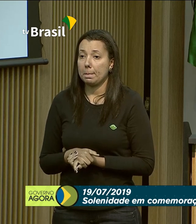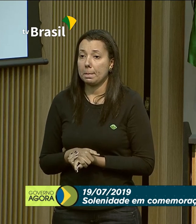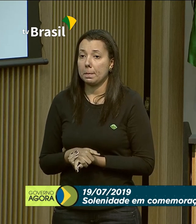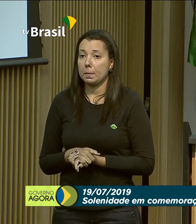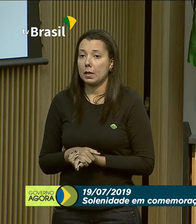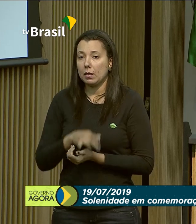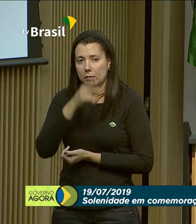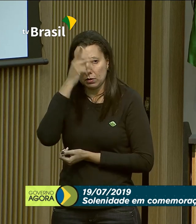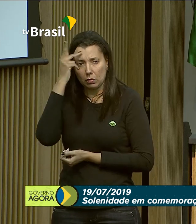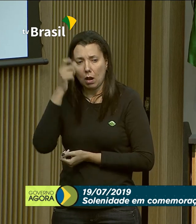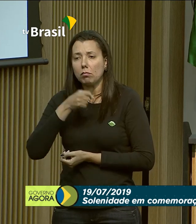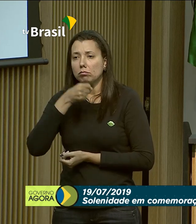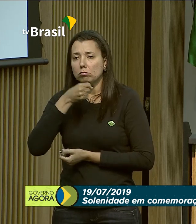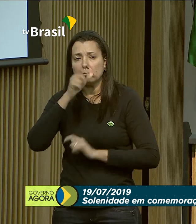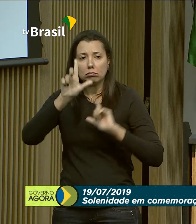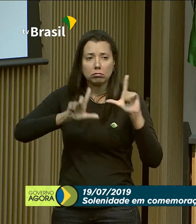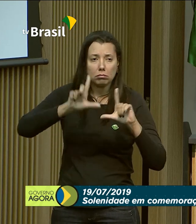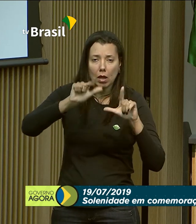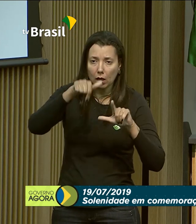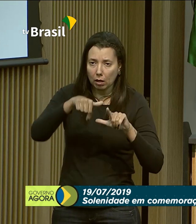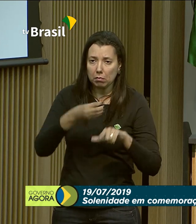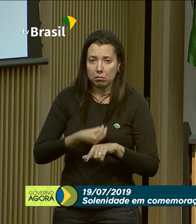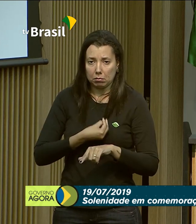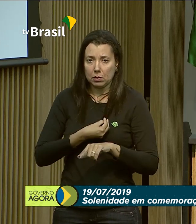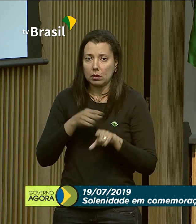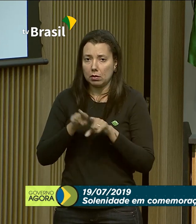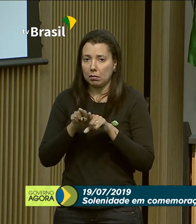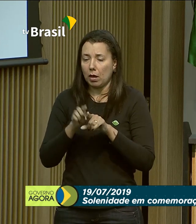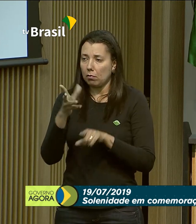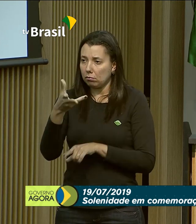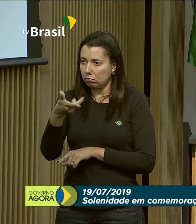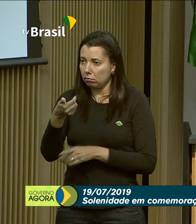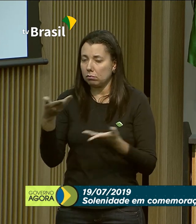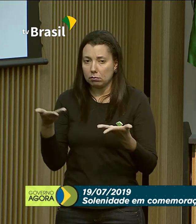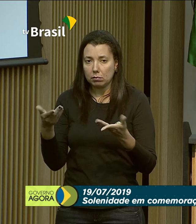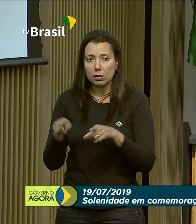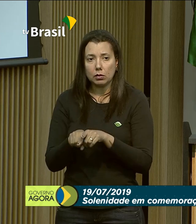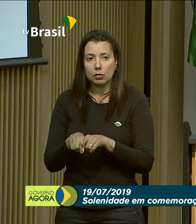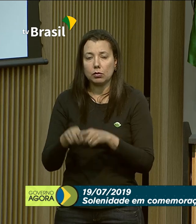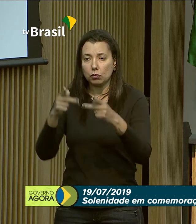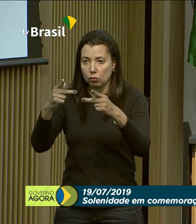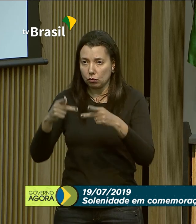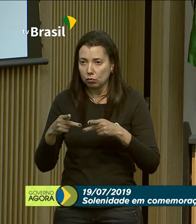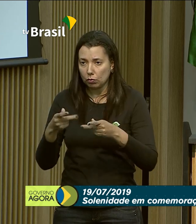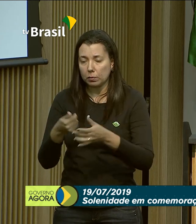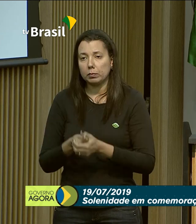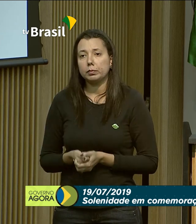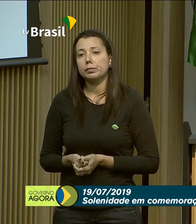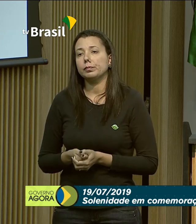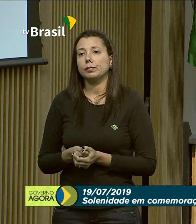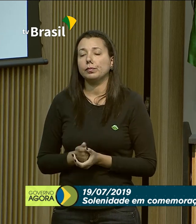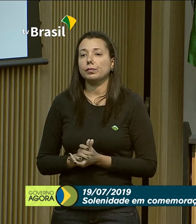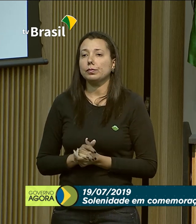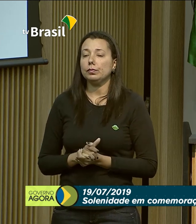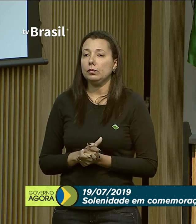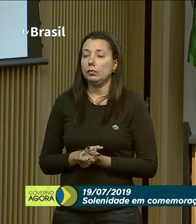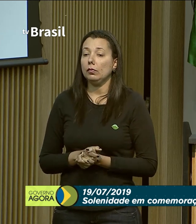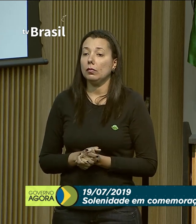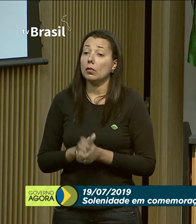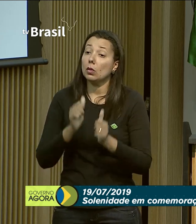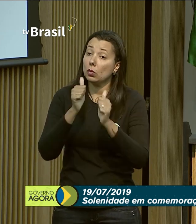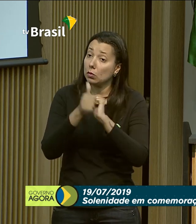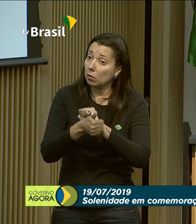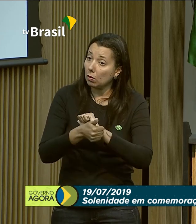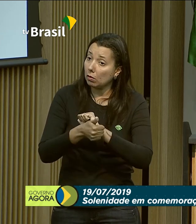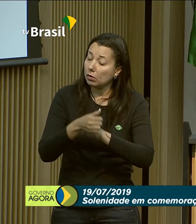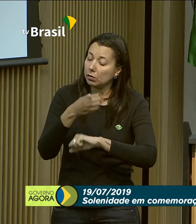Integrantes da imprensa, que aqui presentes também, que nos prestigiam, senhoras e senhores convidados. O esporte